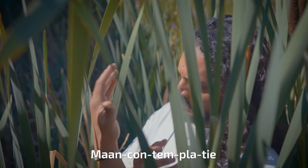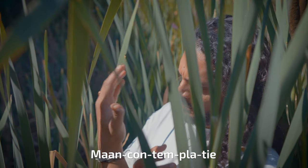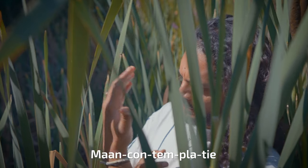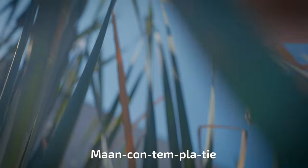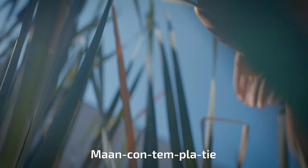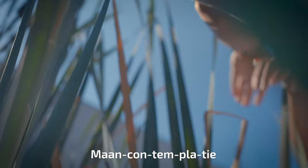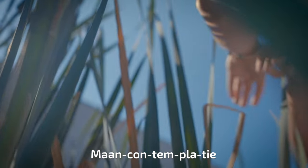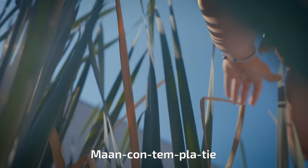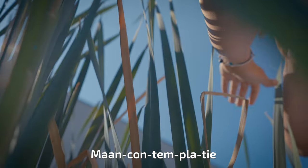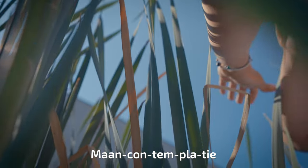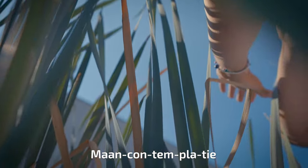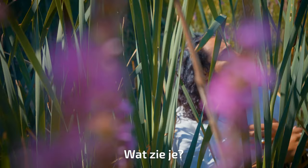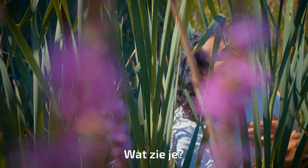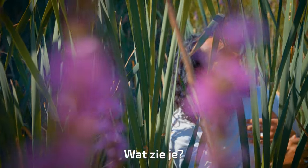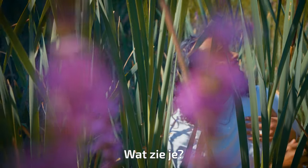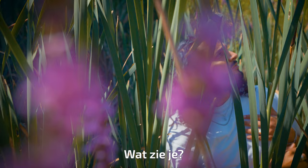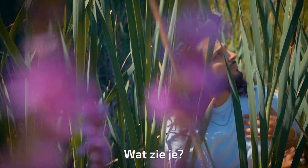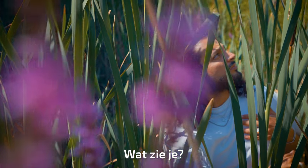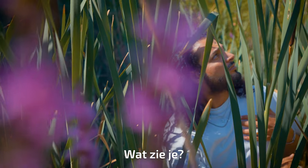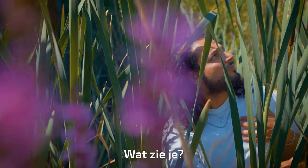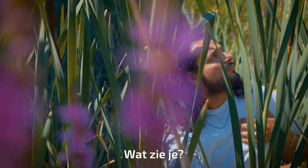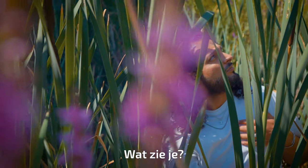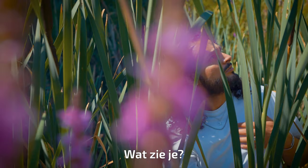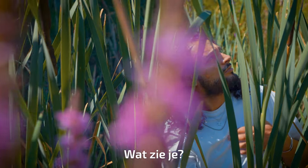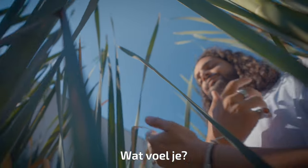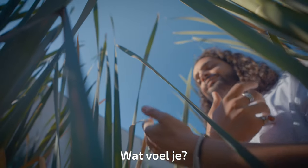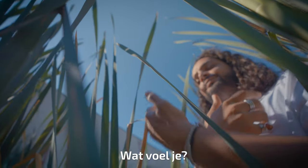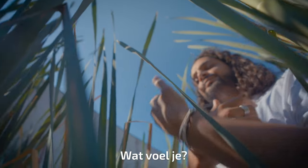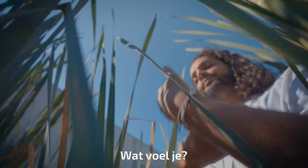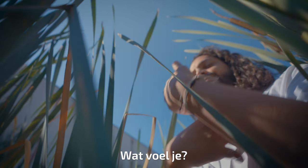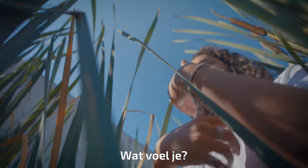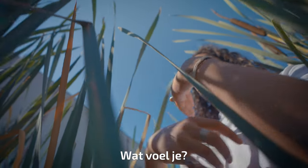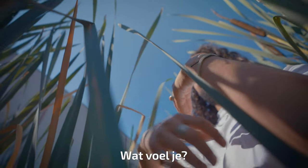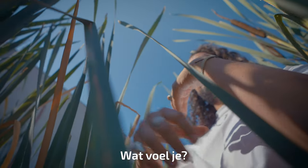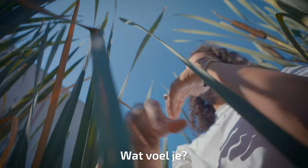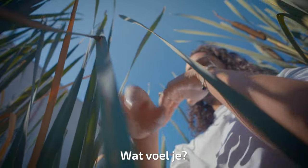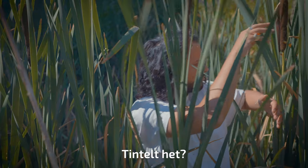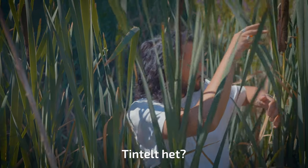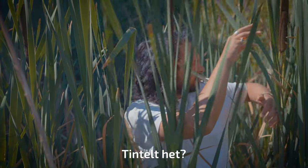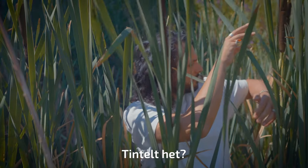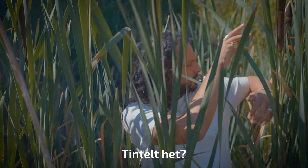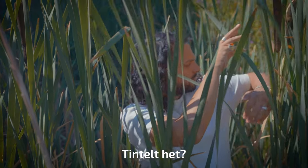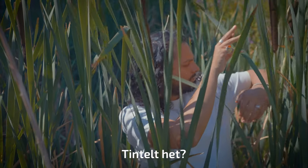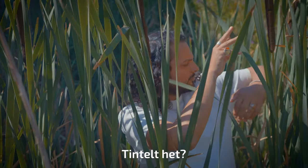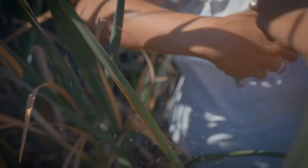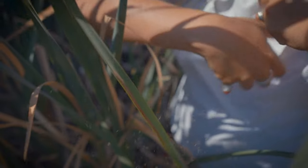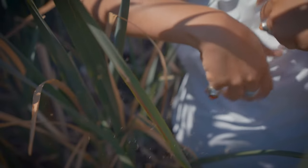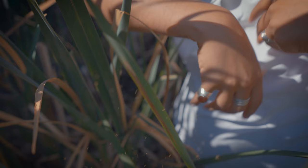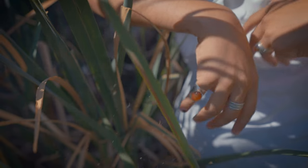Maancontemplatie. Wat zie je? Wat voel je? Hintelt het.